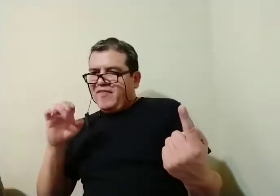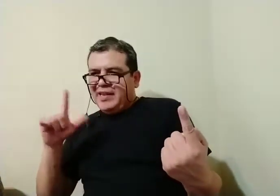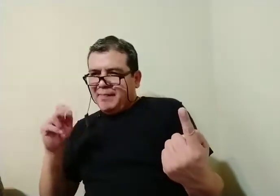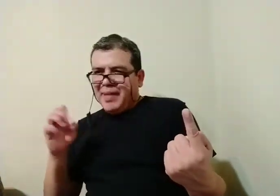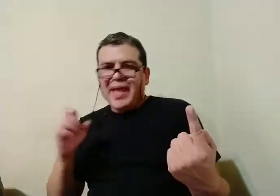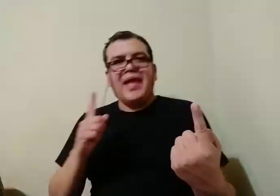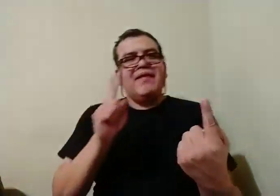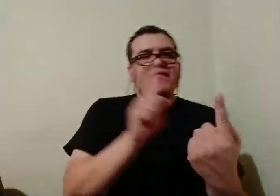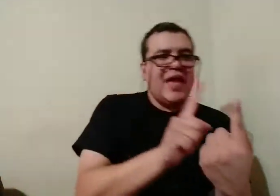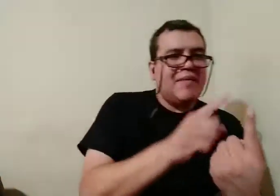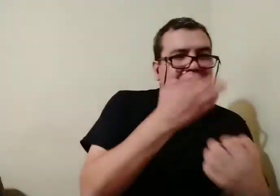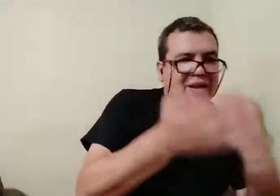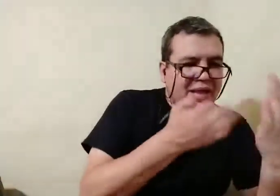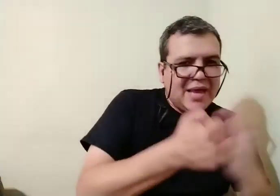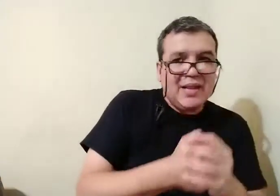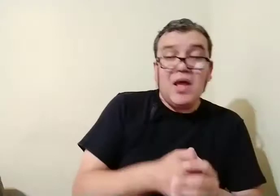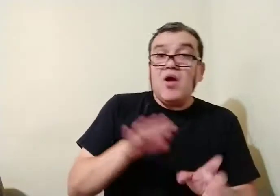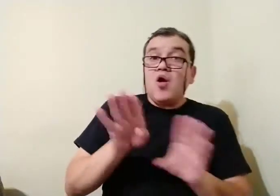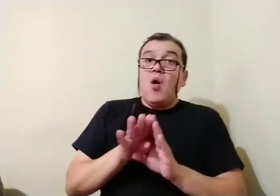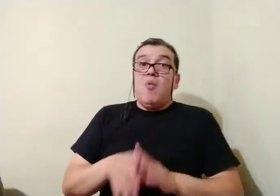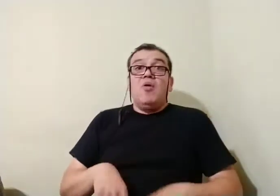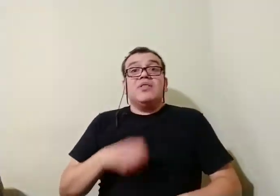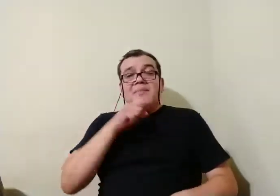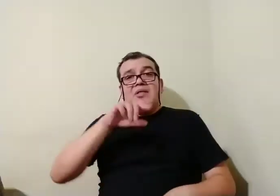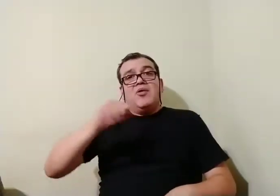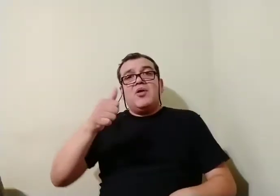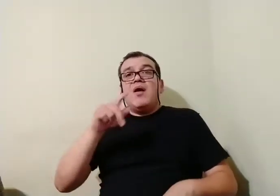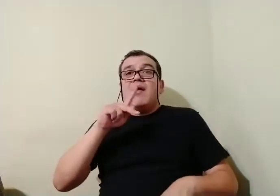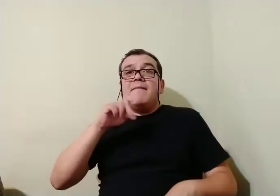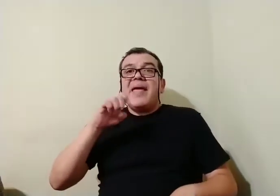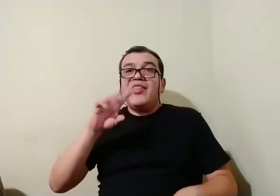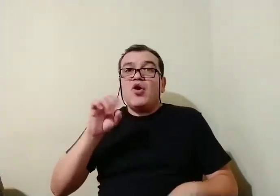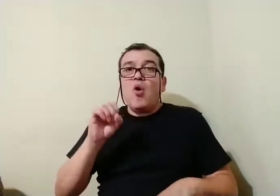apóstoles, y cómo en otro viaje